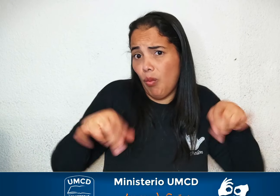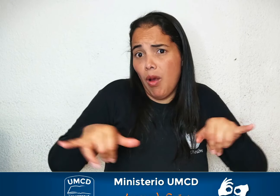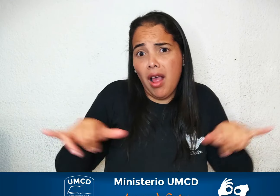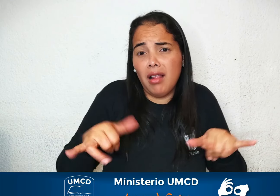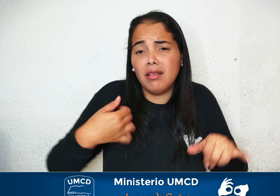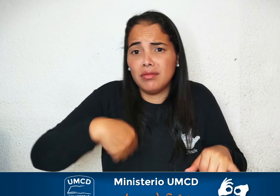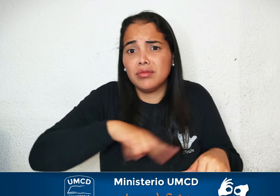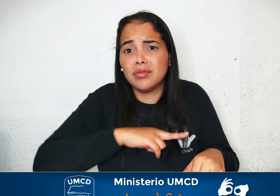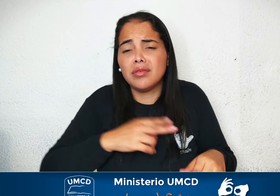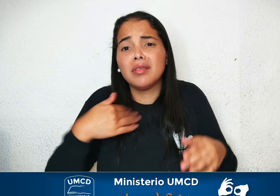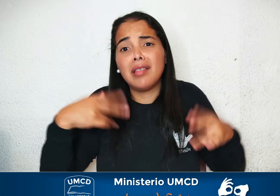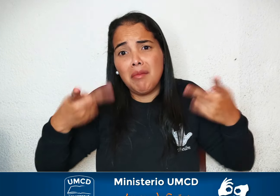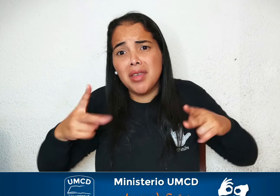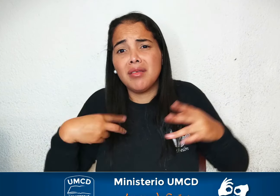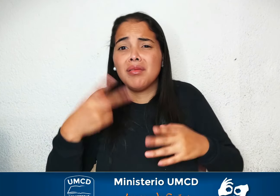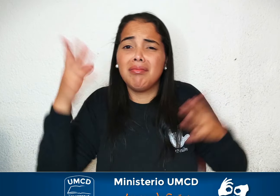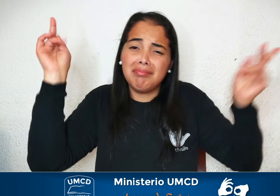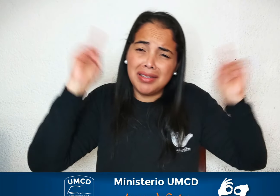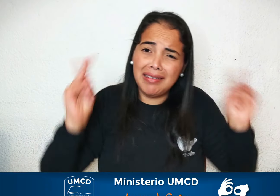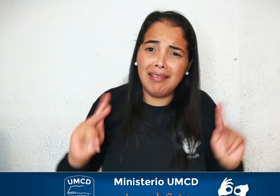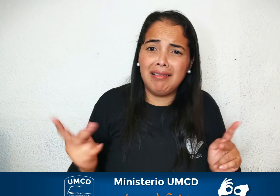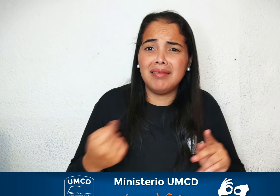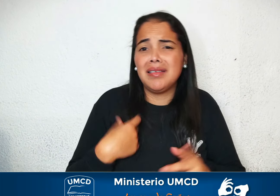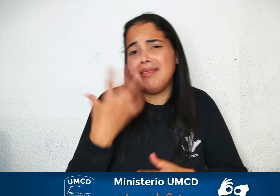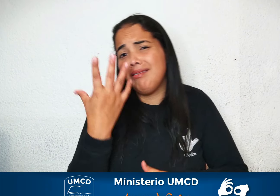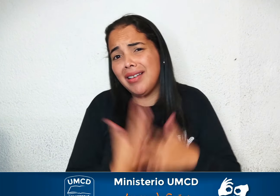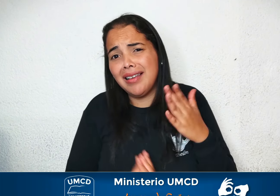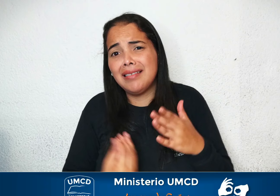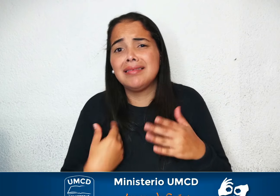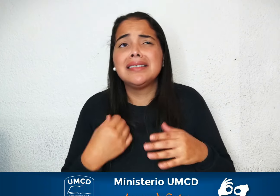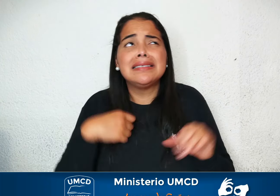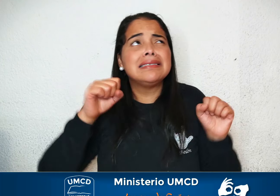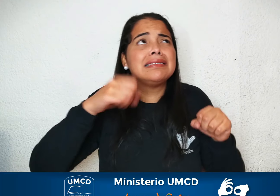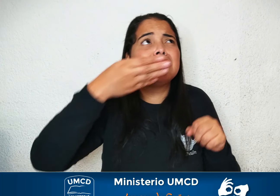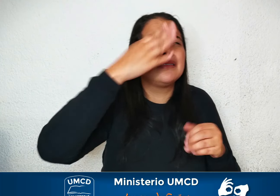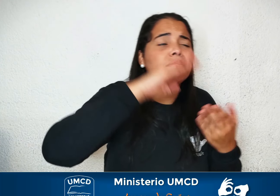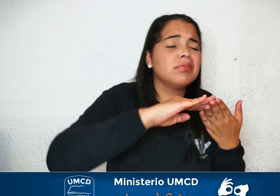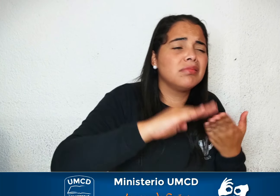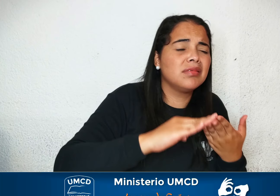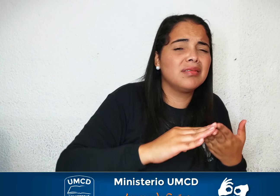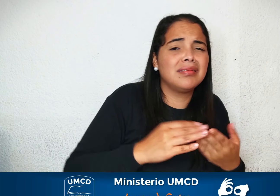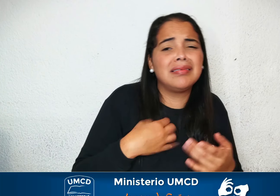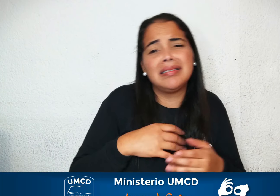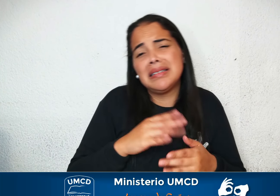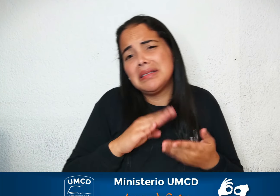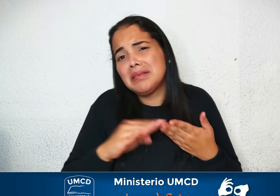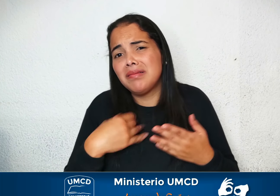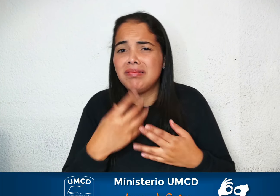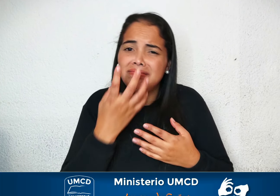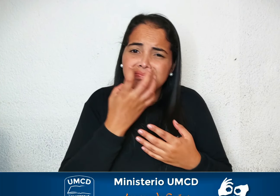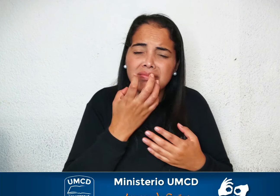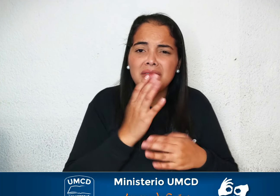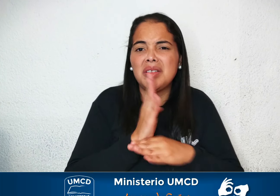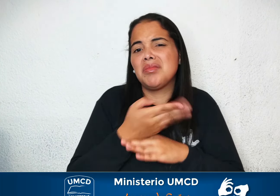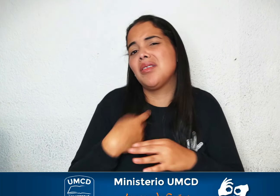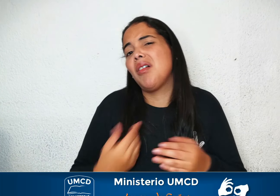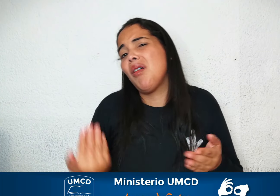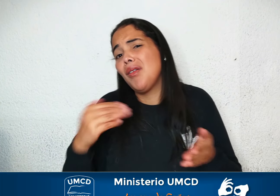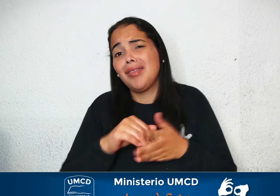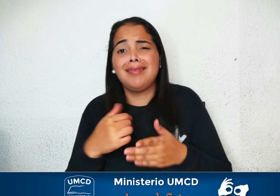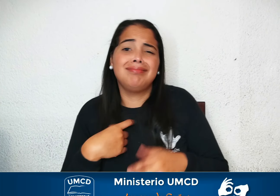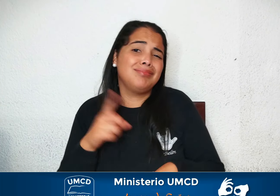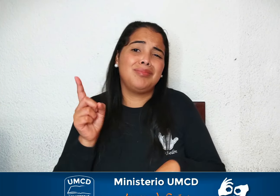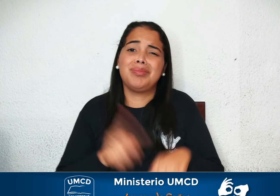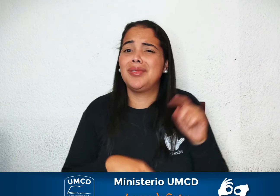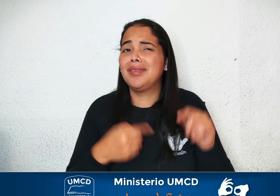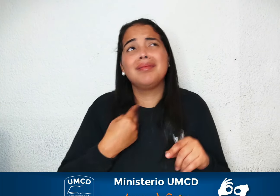me sucedía que cuando yo pecaba al Señor y sí le buscaba arrepentido pidiéndole perdón, a